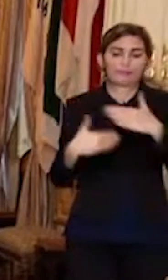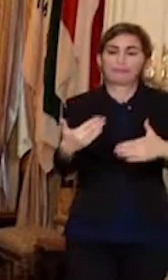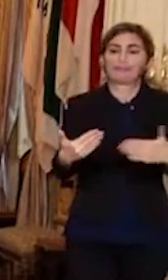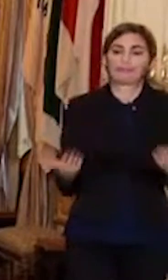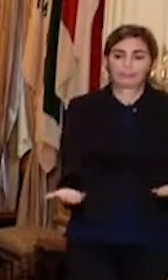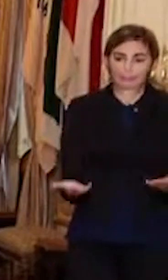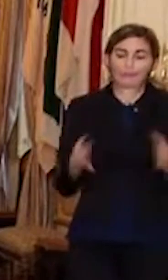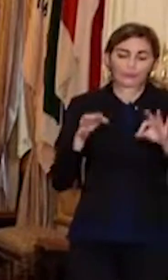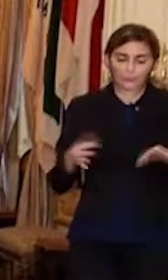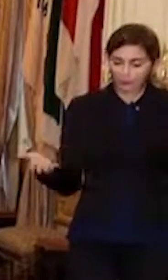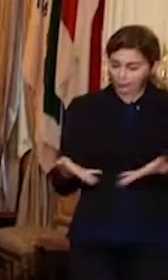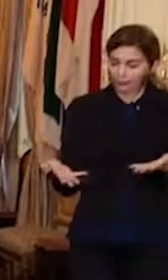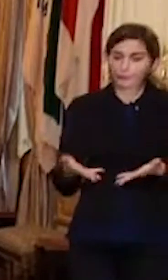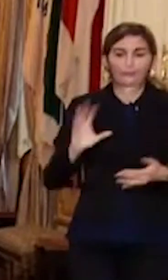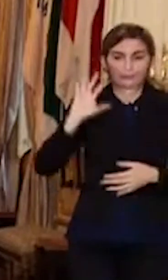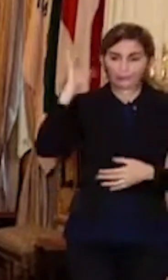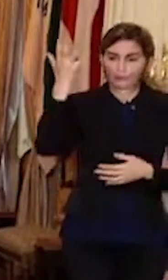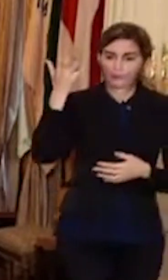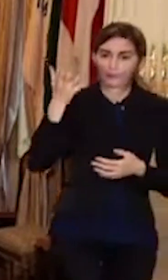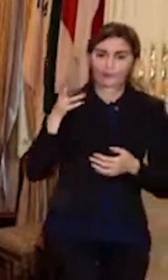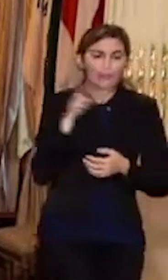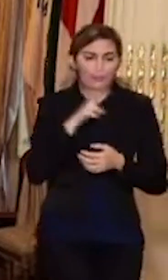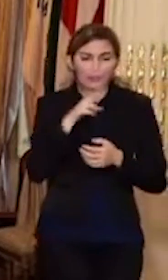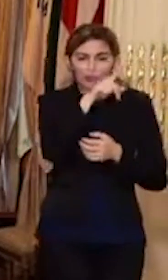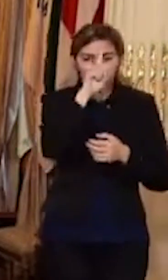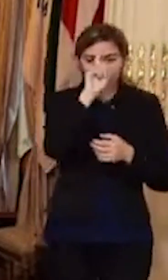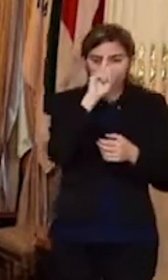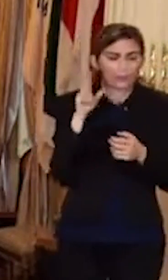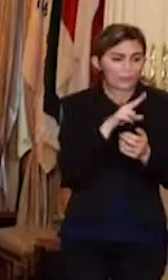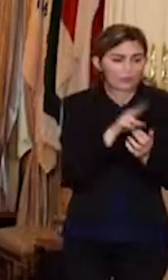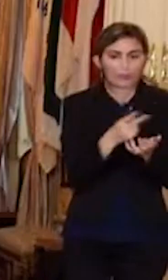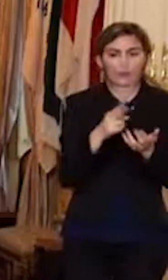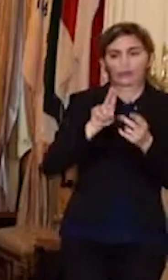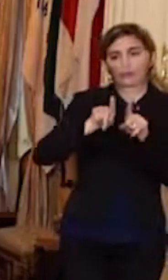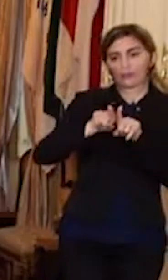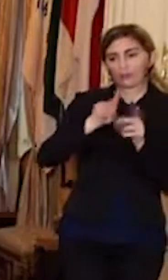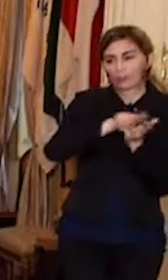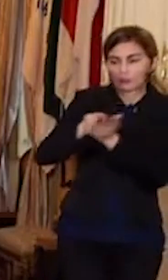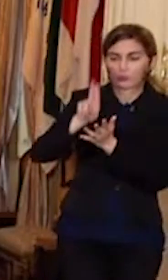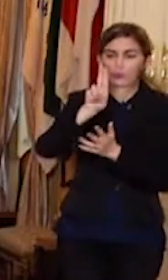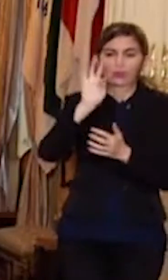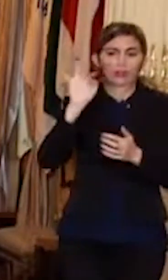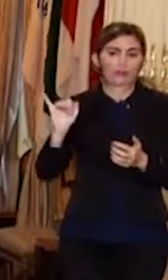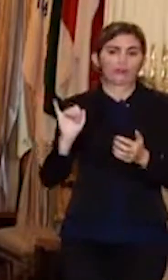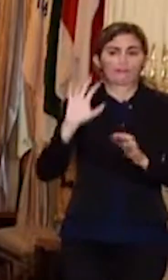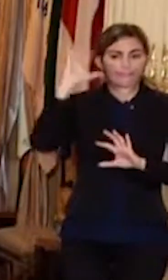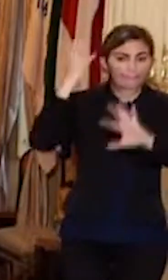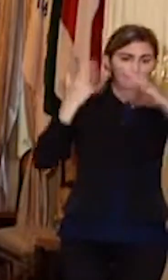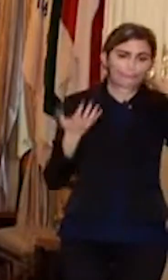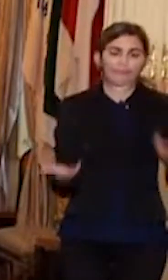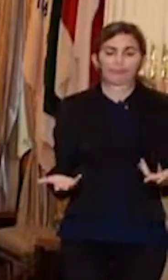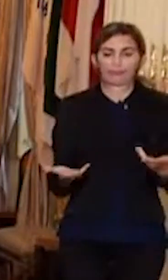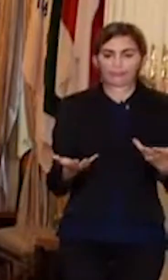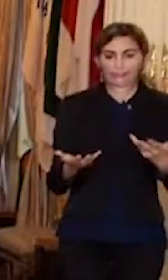justamente o que está acontecendo dentro das emergências o que está acontecendo dentro dessa UTI e com uma